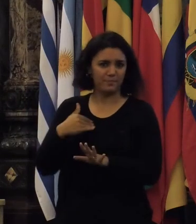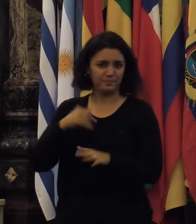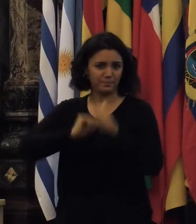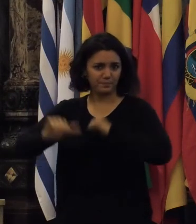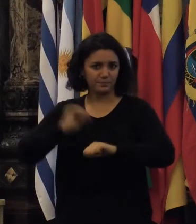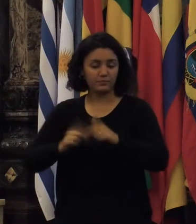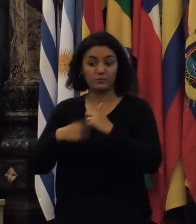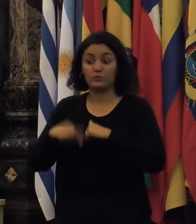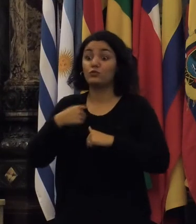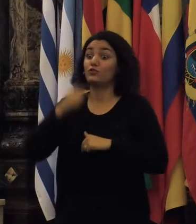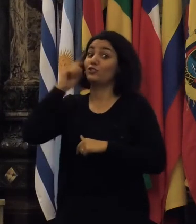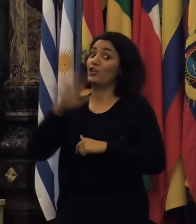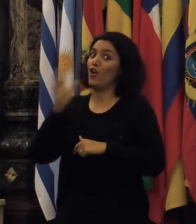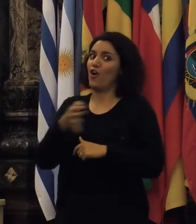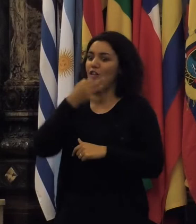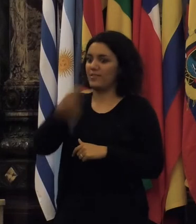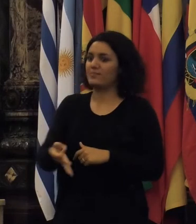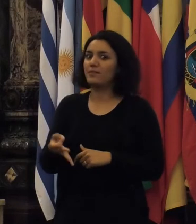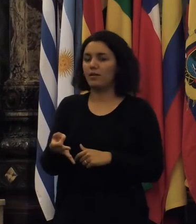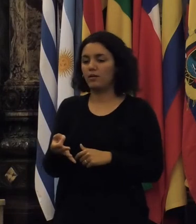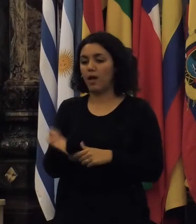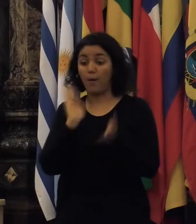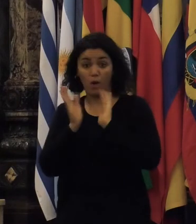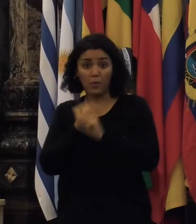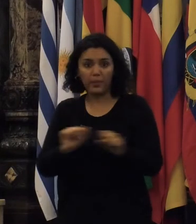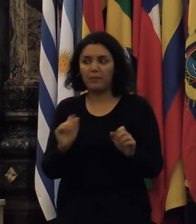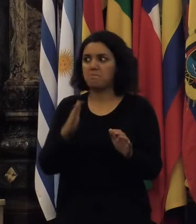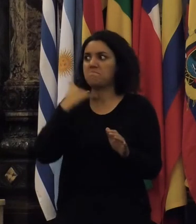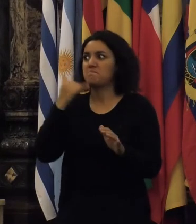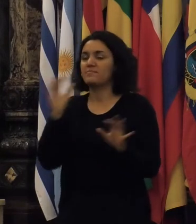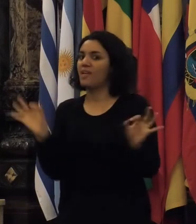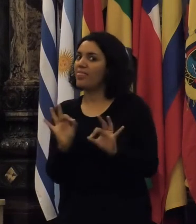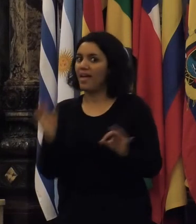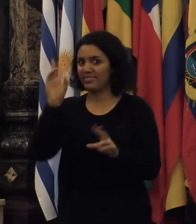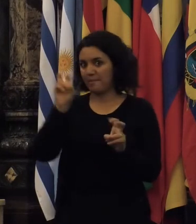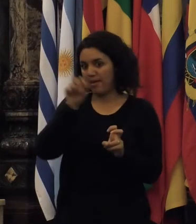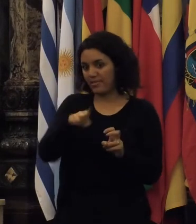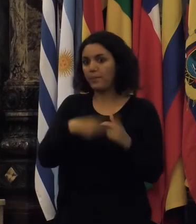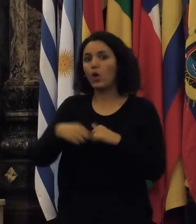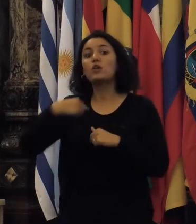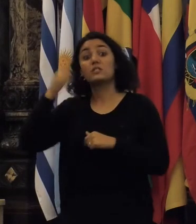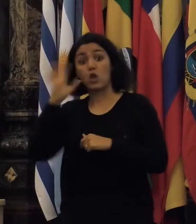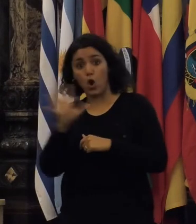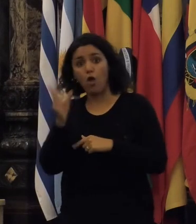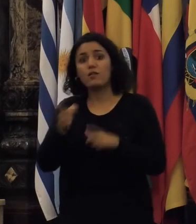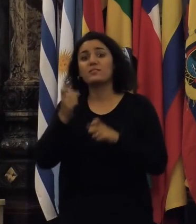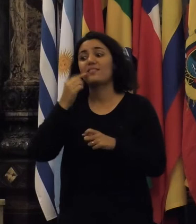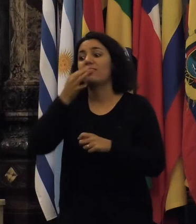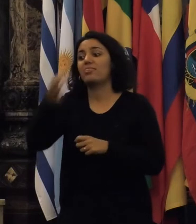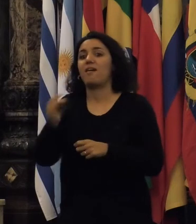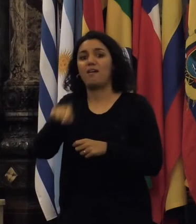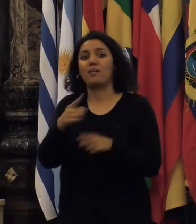Pero eso lo tenemos que decir nosotros. El abogado puede no saberlo. Entonces, ¿qué podemos hacer y qué podemos no